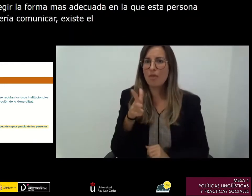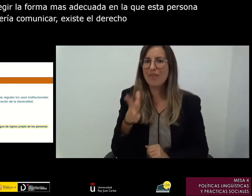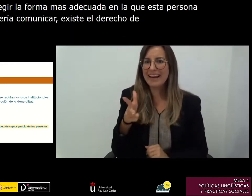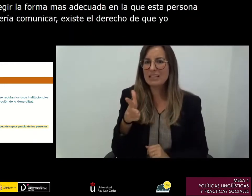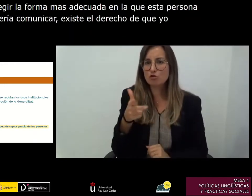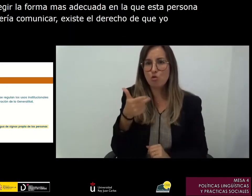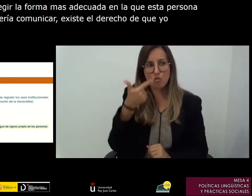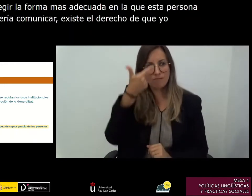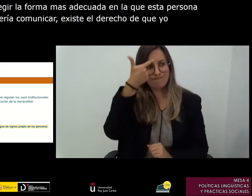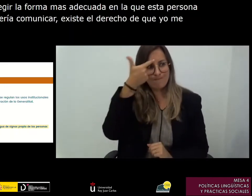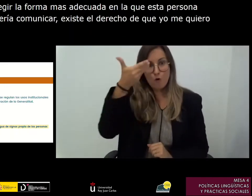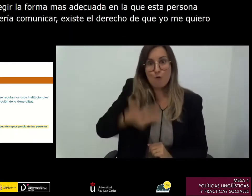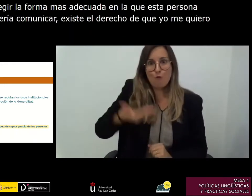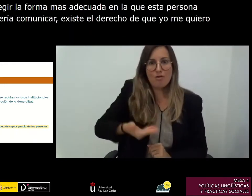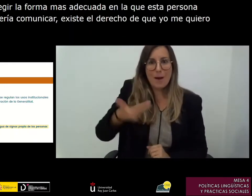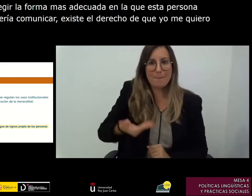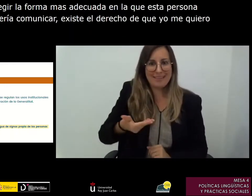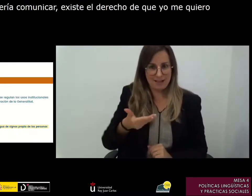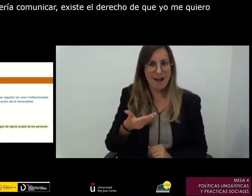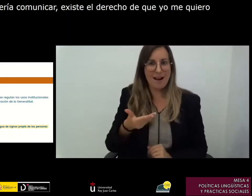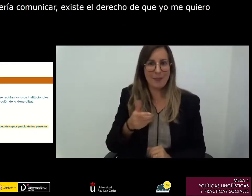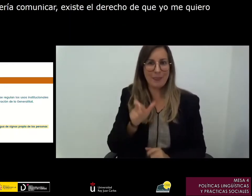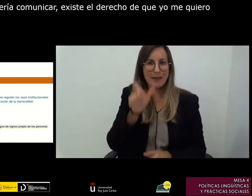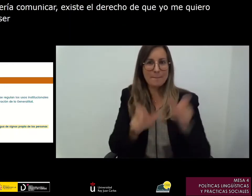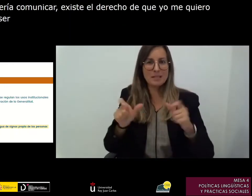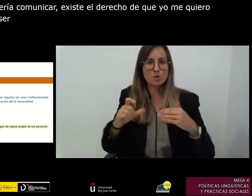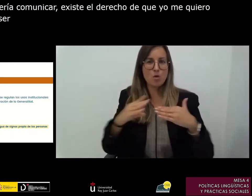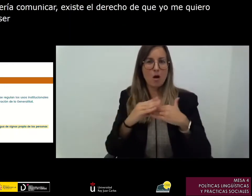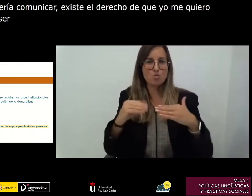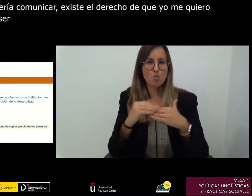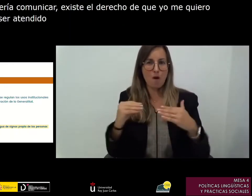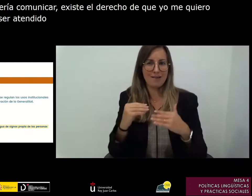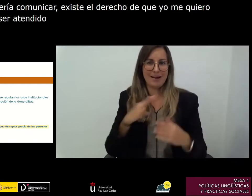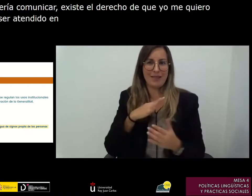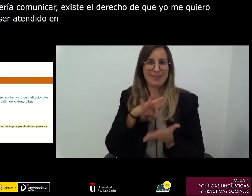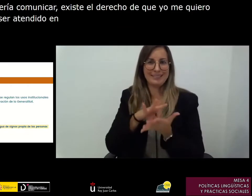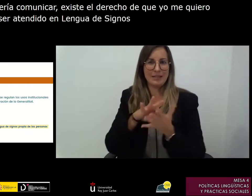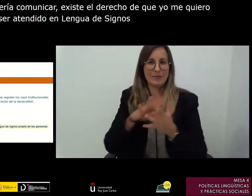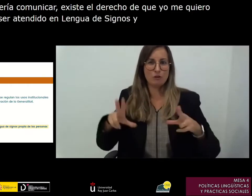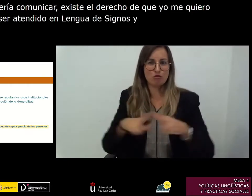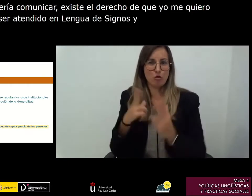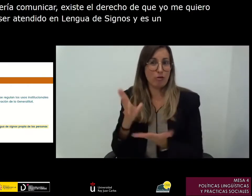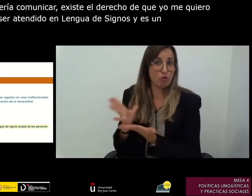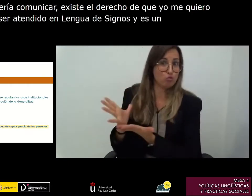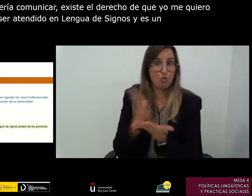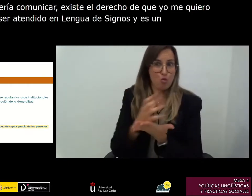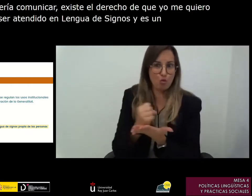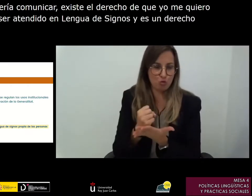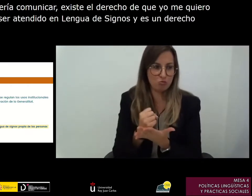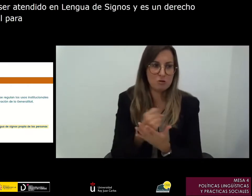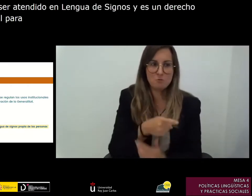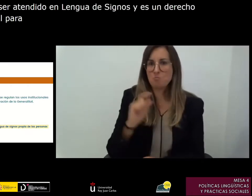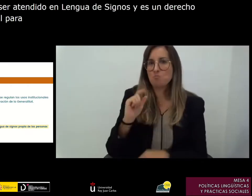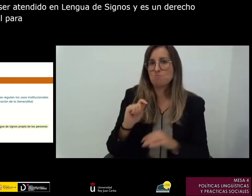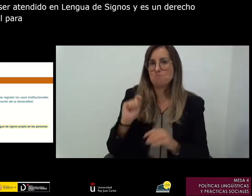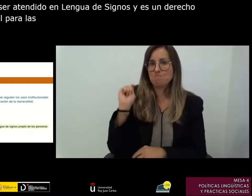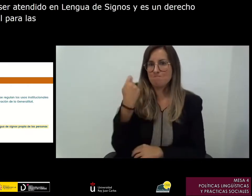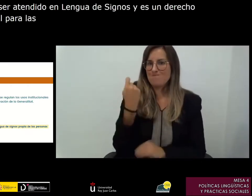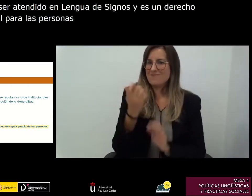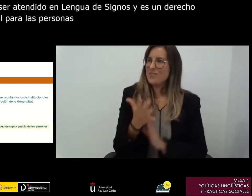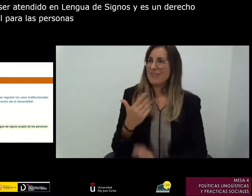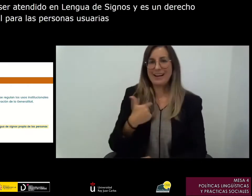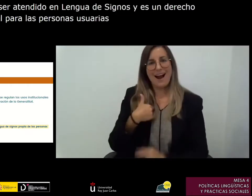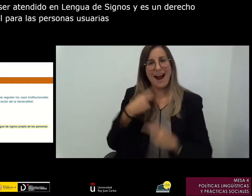lengua de signos y es un derecho fundamental para las personas usuarias, personas sordas, usuarias de